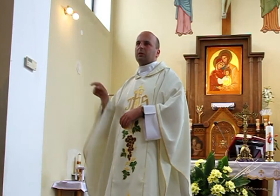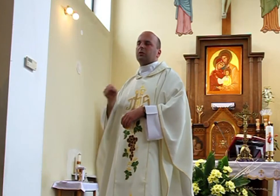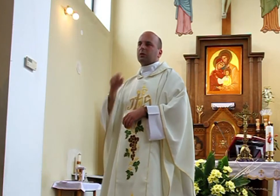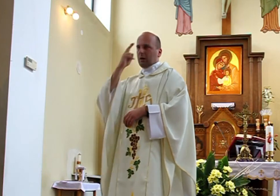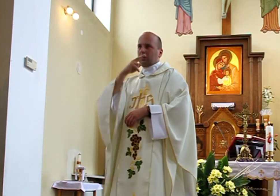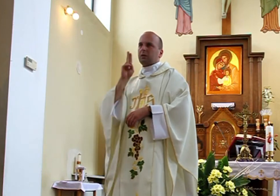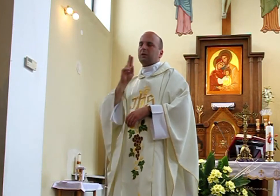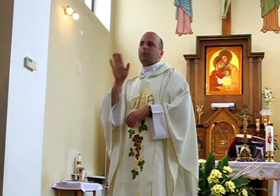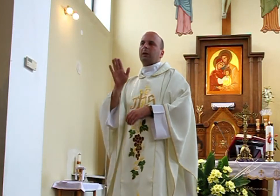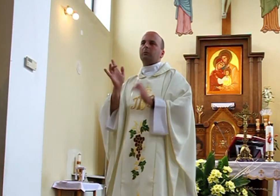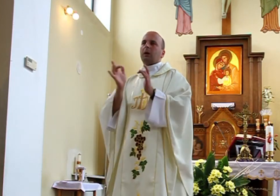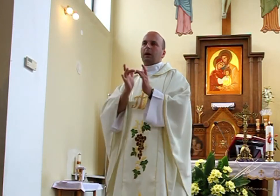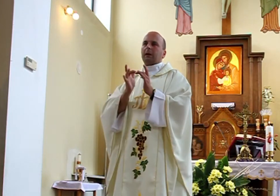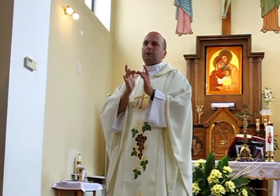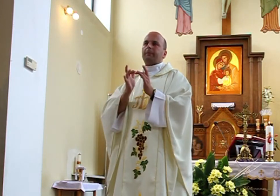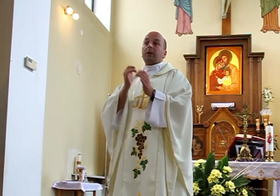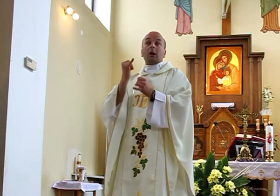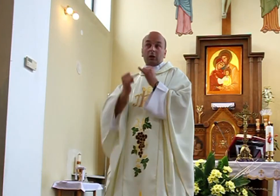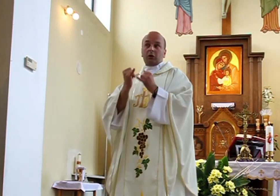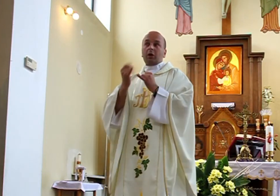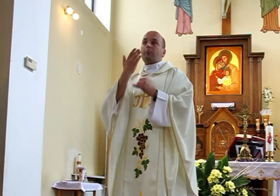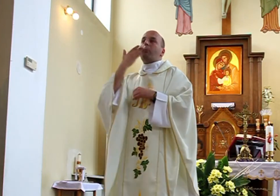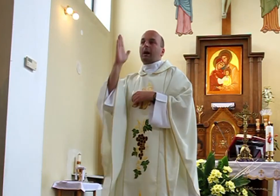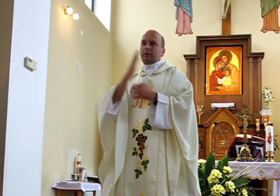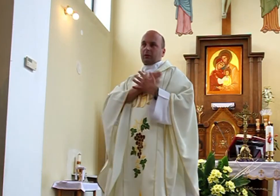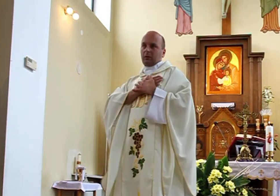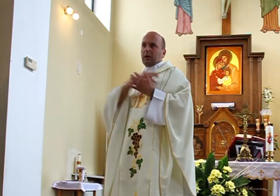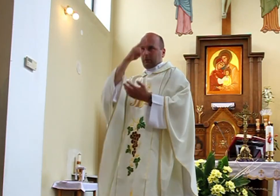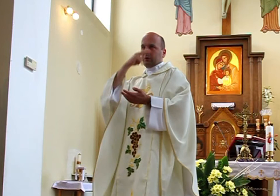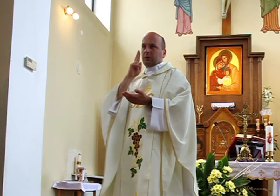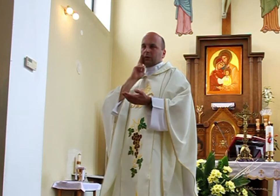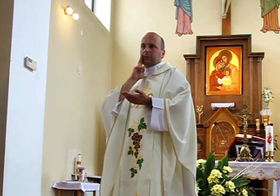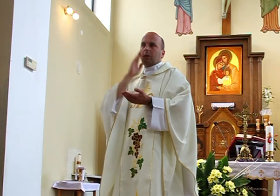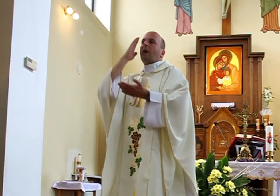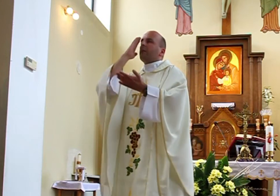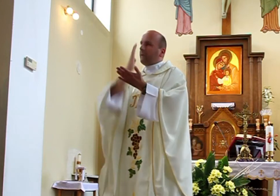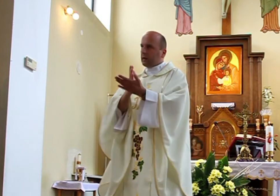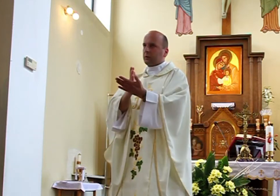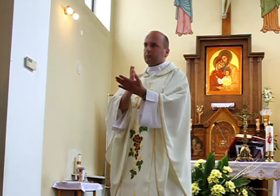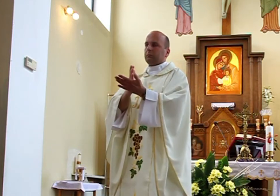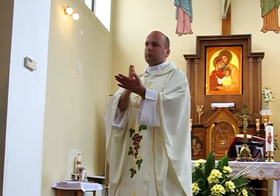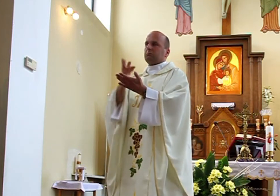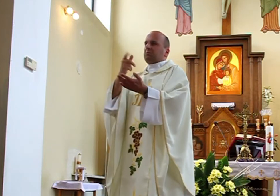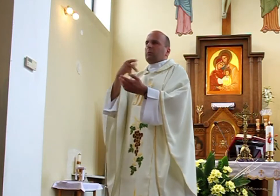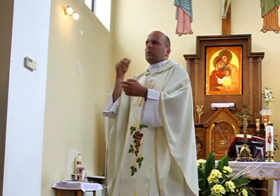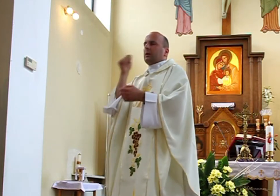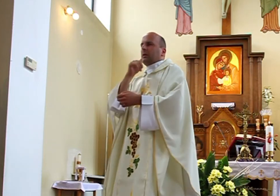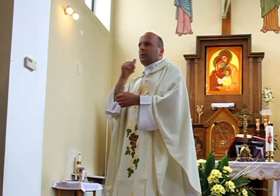czy rodzice mają rację. Jeżeli bardzo kochają rodziców, wierzą.